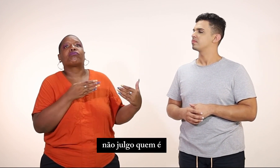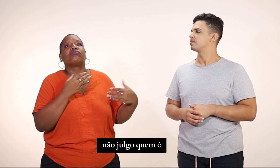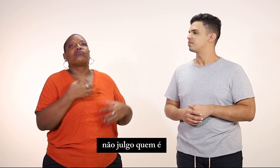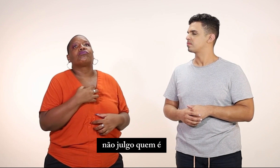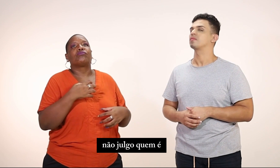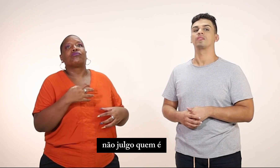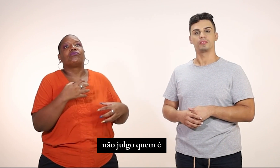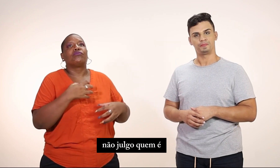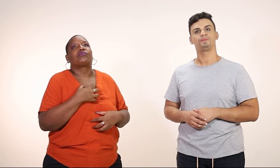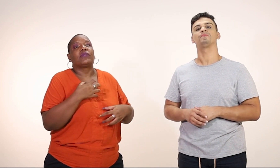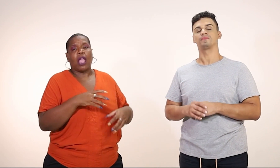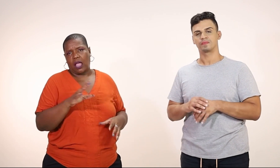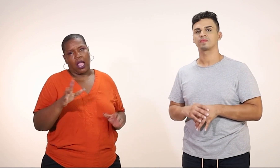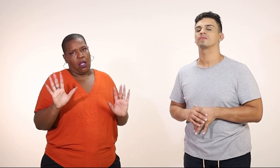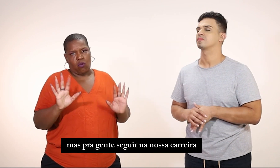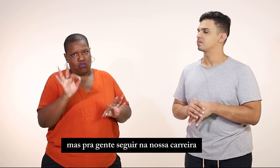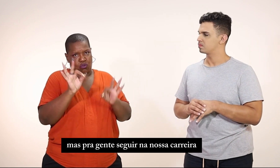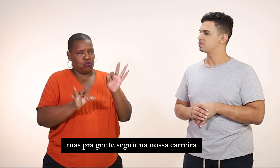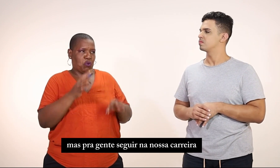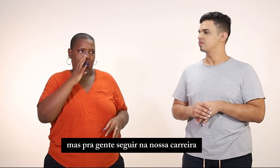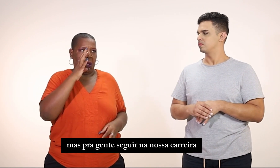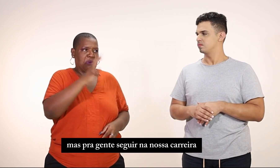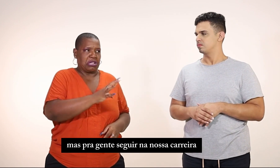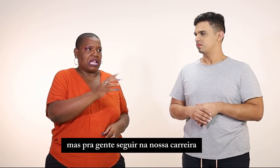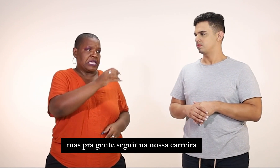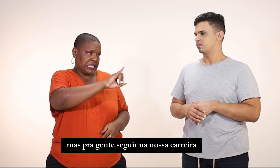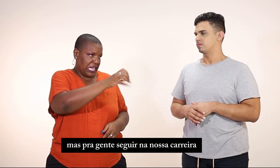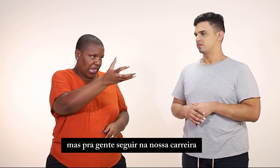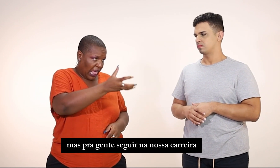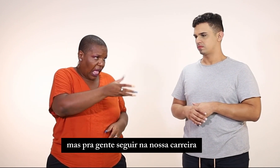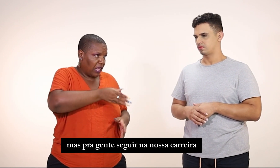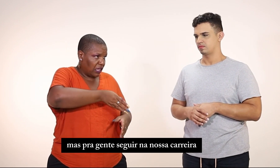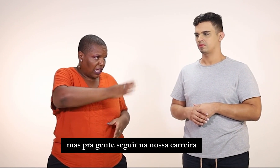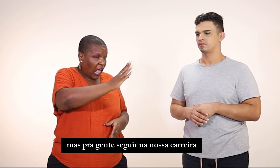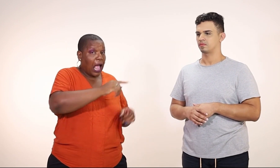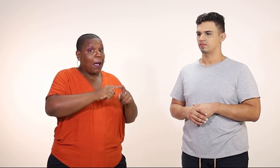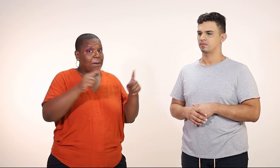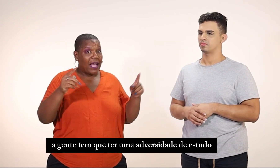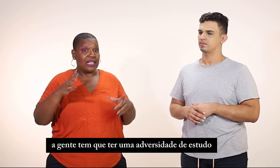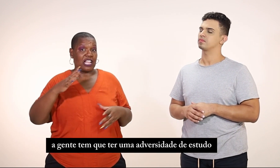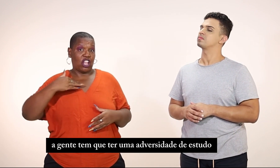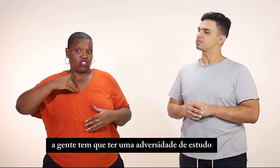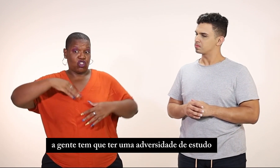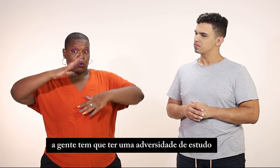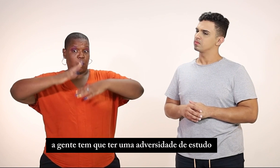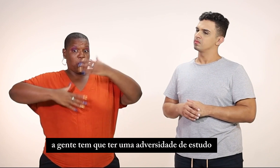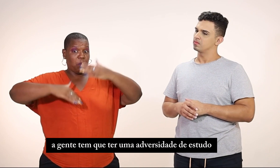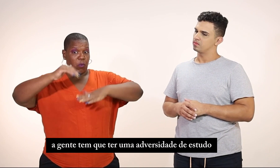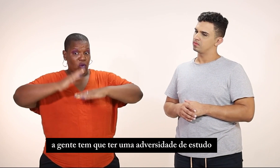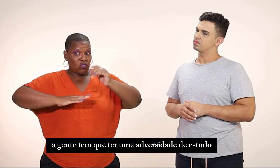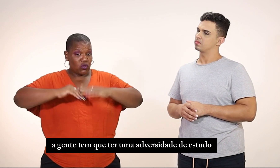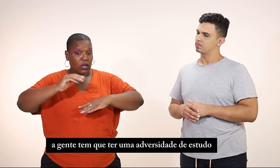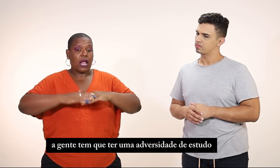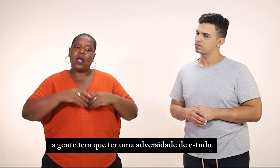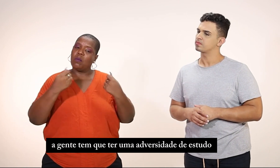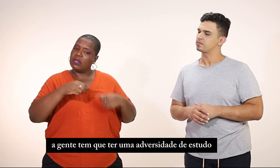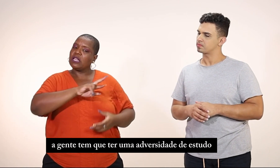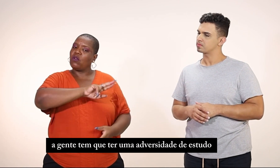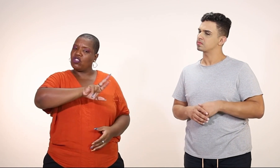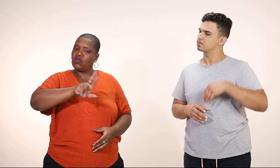julgo quem é, mas pra gente seguir na nossa carreira, a gente tem que ter uma diversidade de estudo.